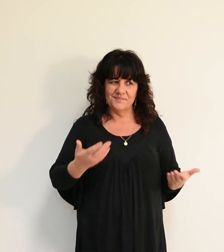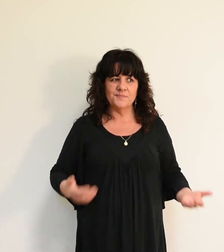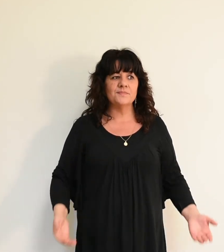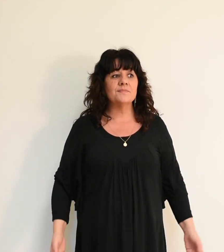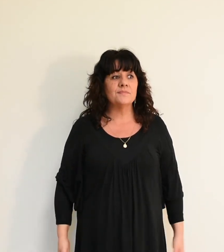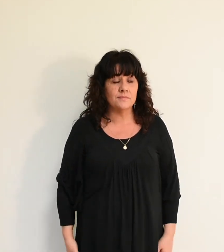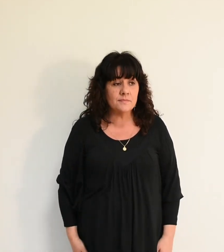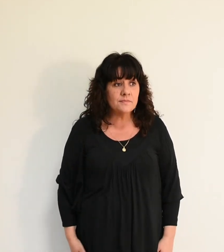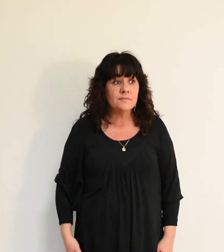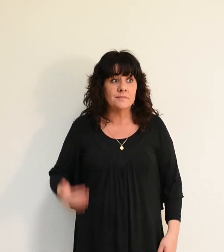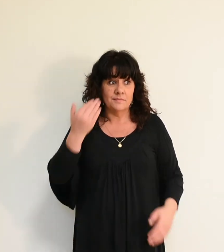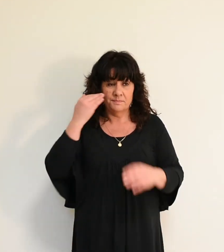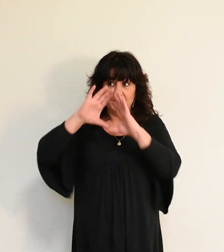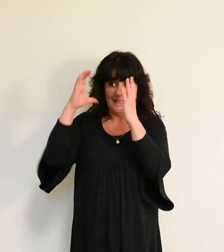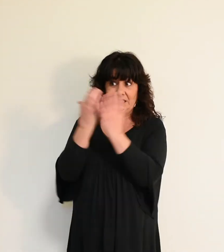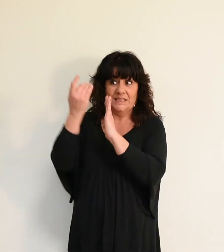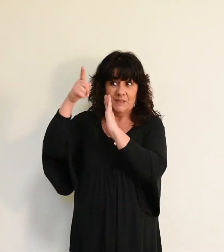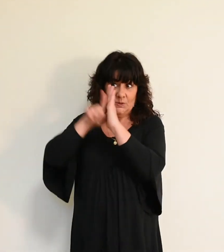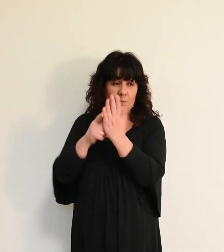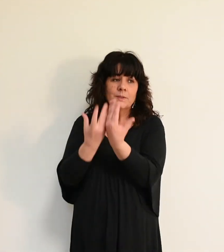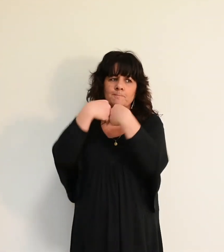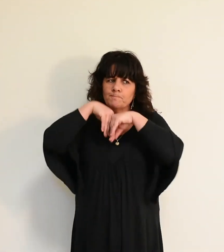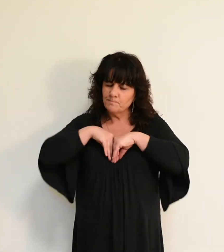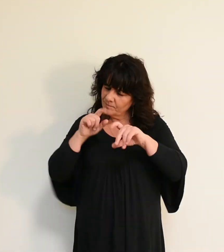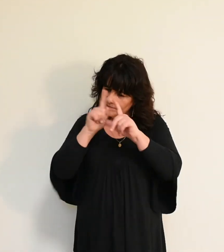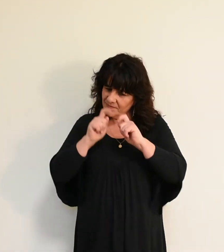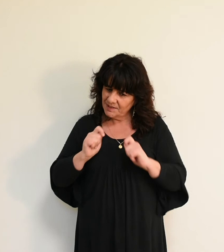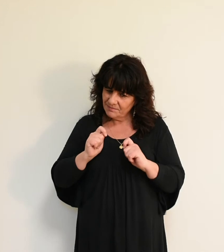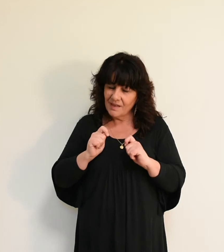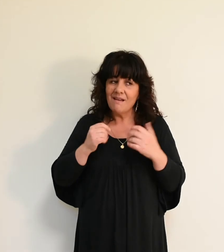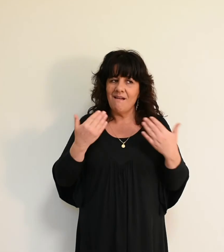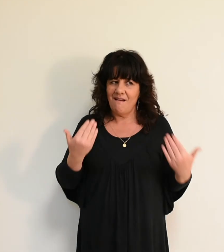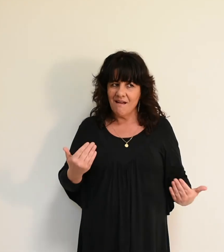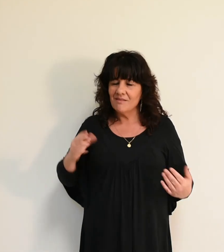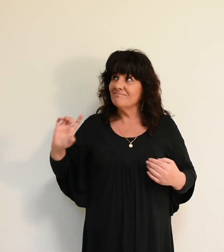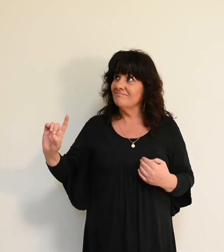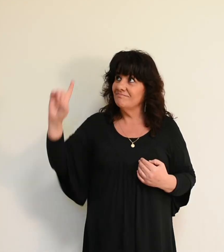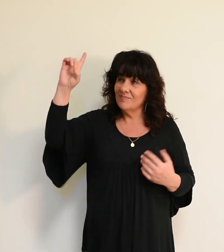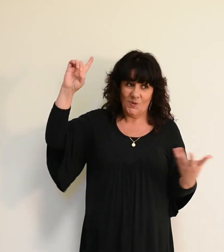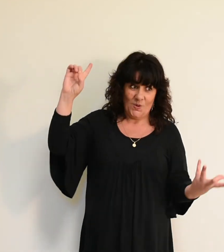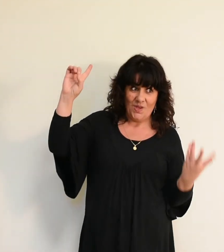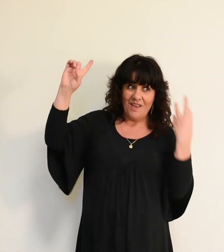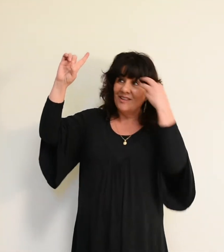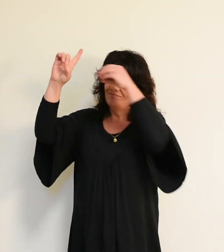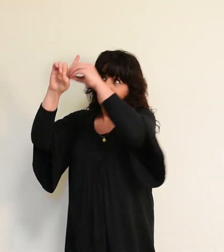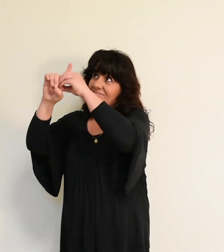Celui qui garde ses commandements demeure en Dieu et Dieu en lui. Et